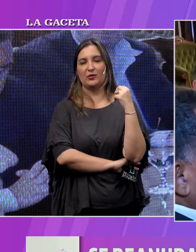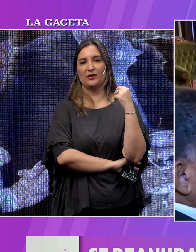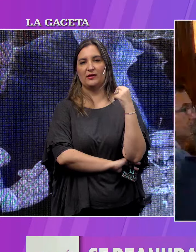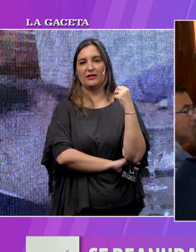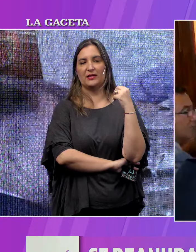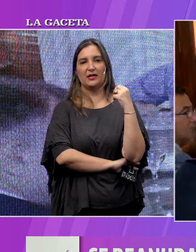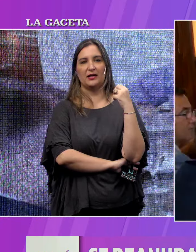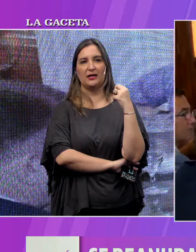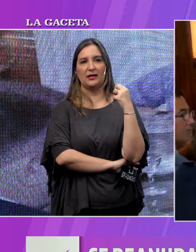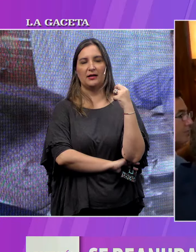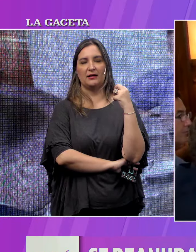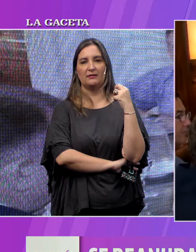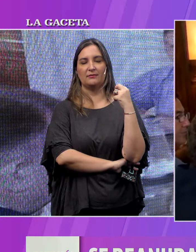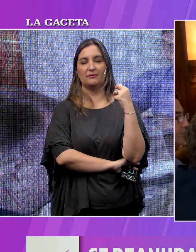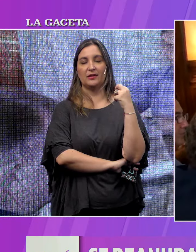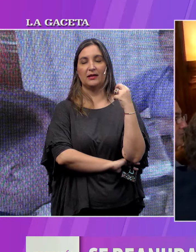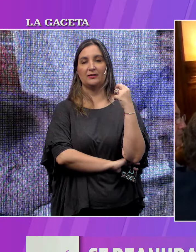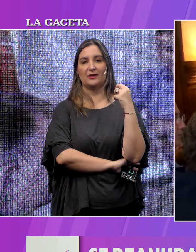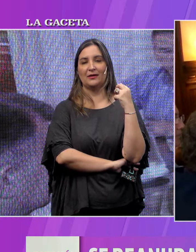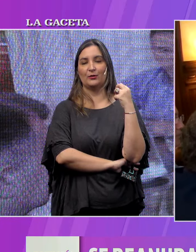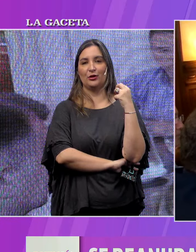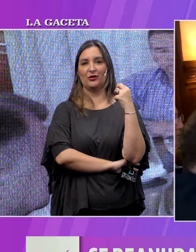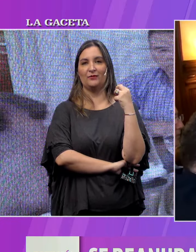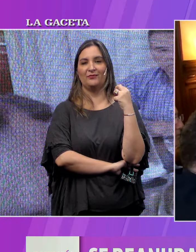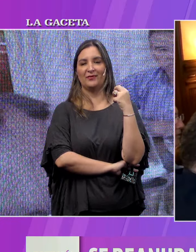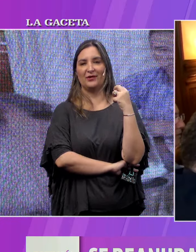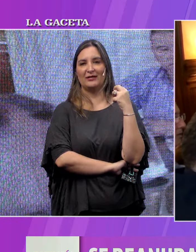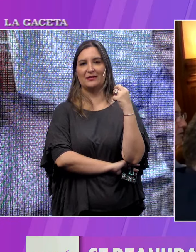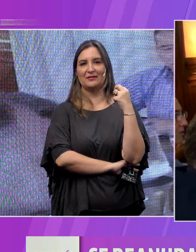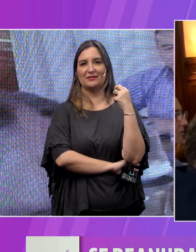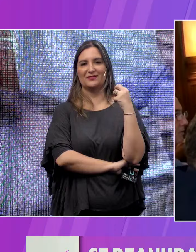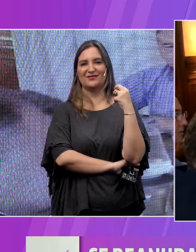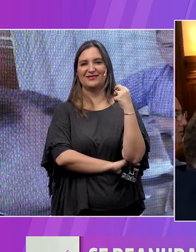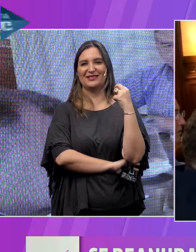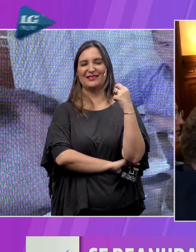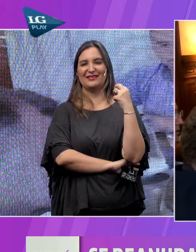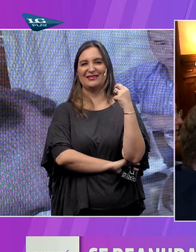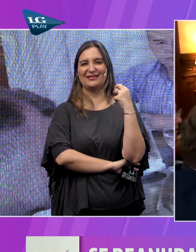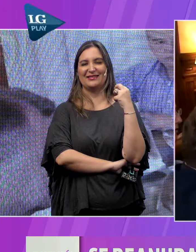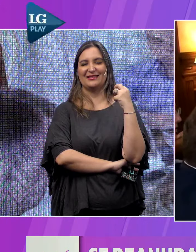allí por entrar ya a la reunión. Gracias. Así